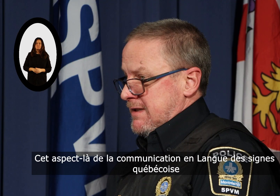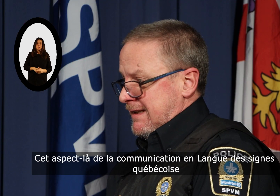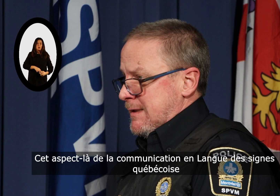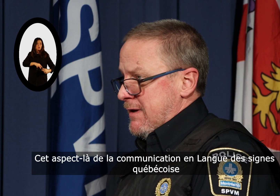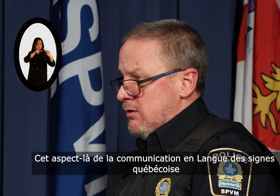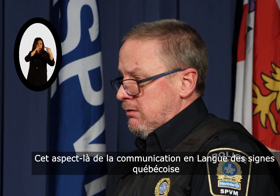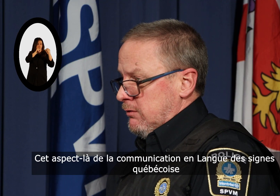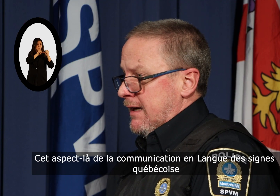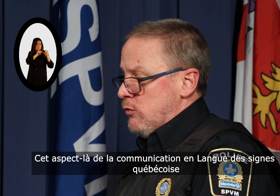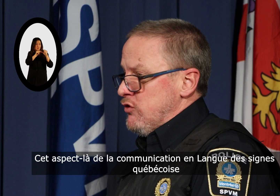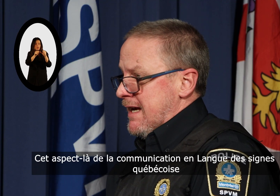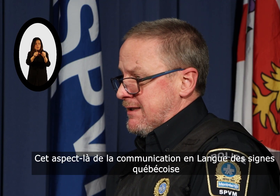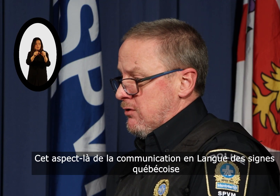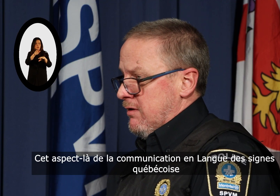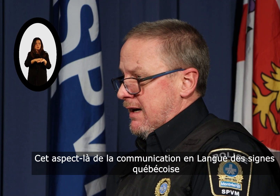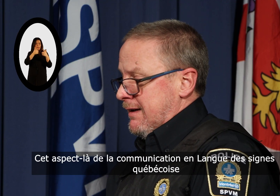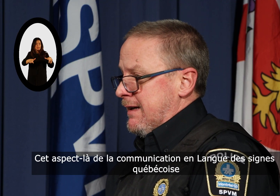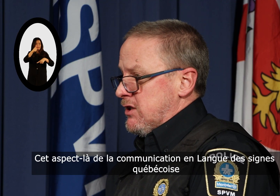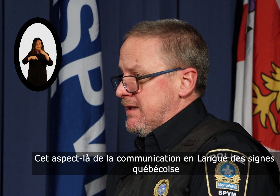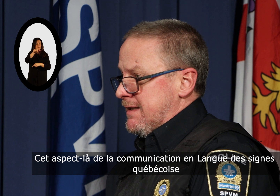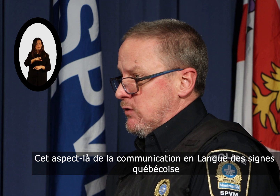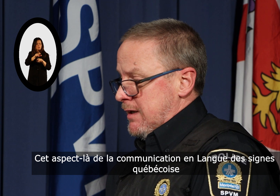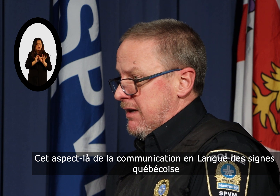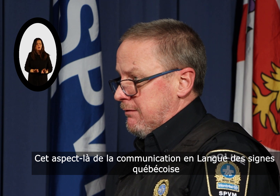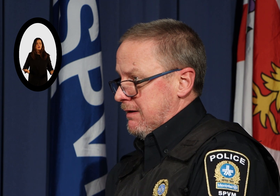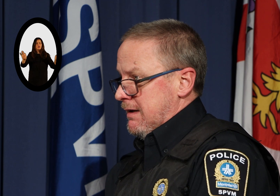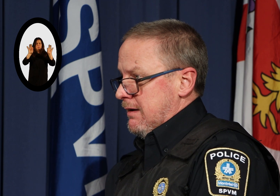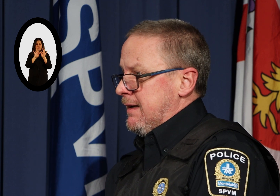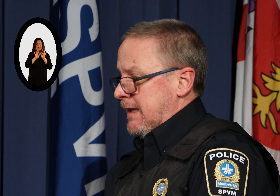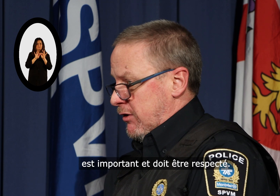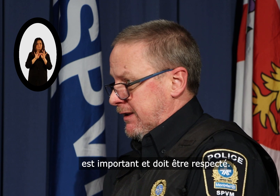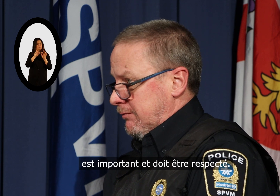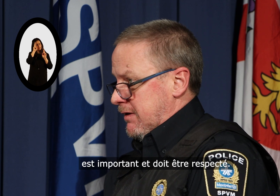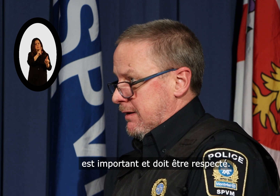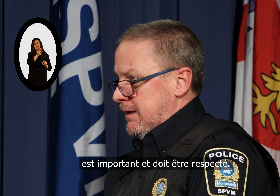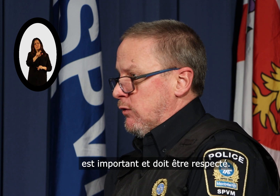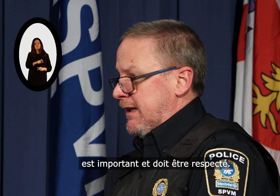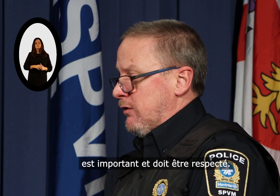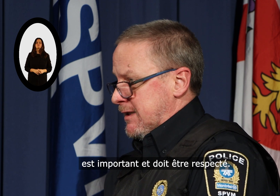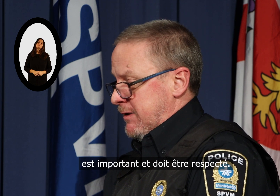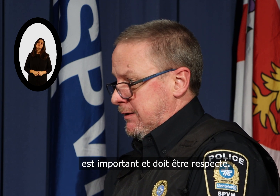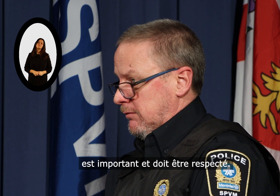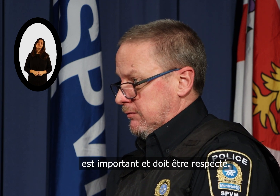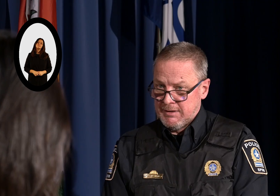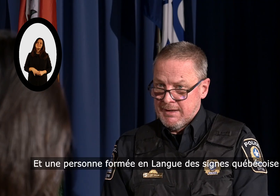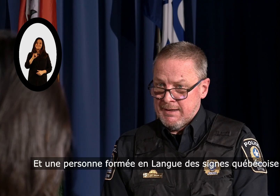Cet aspect-là de la communication en langage des signes du Québec est important et doit être respecté. Et